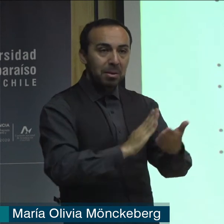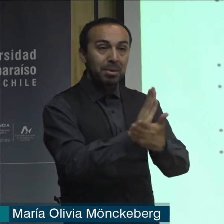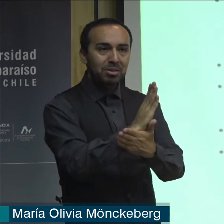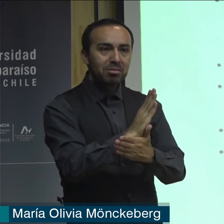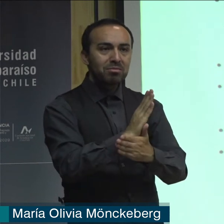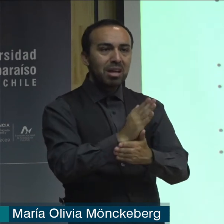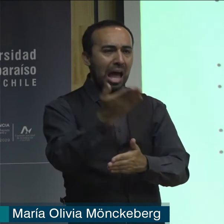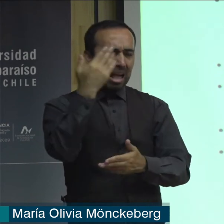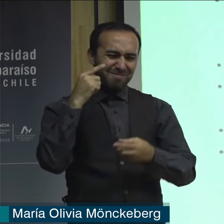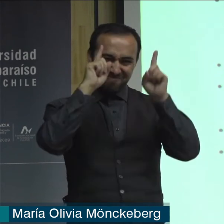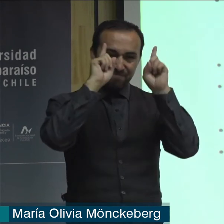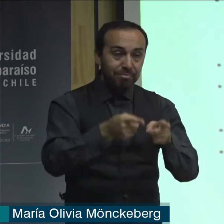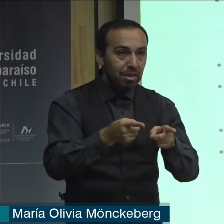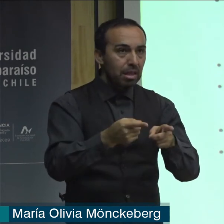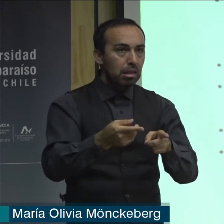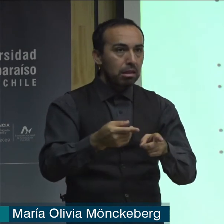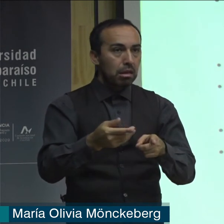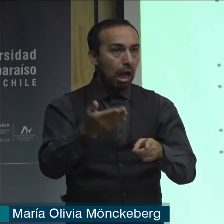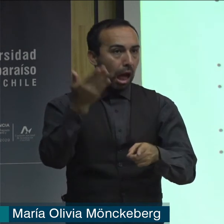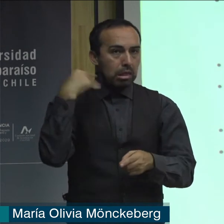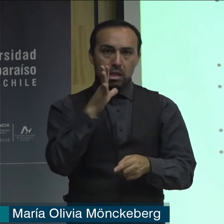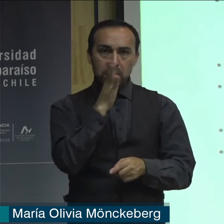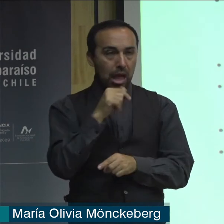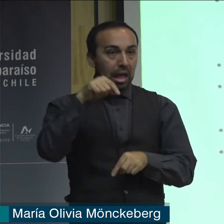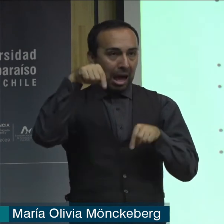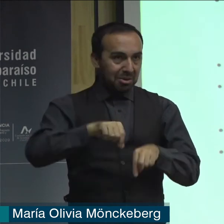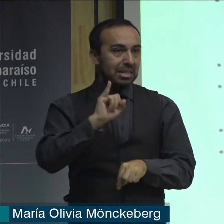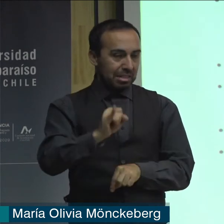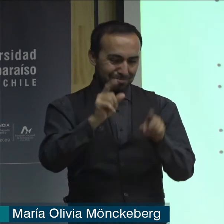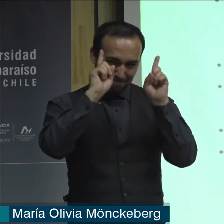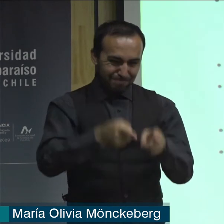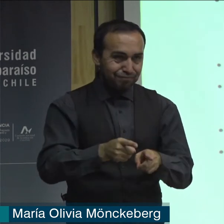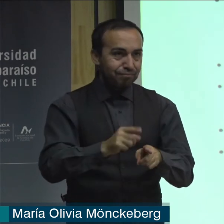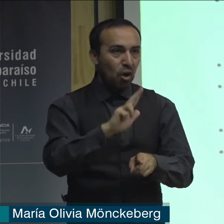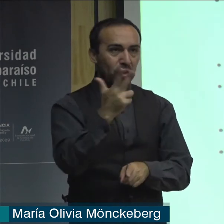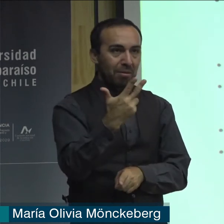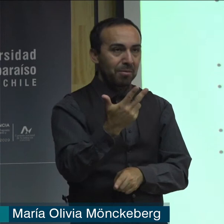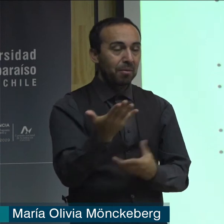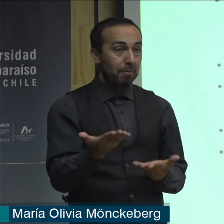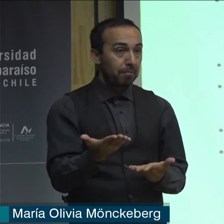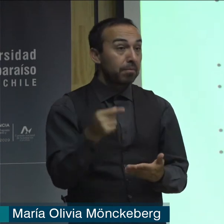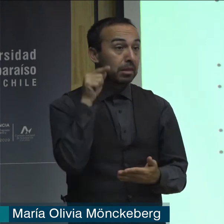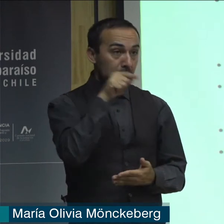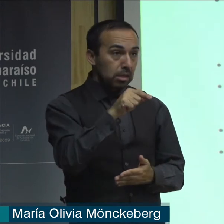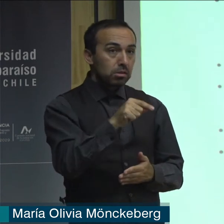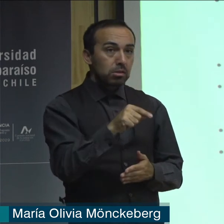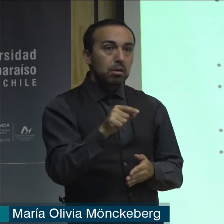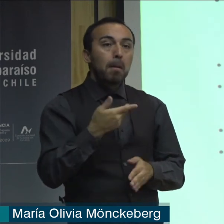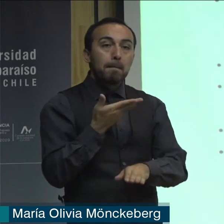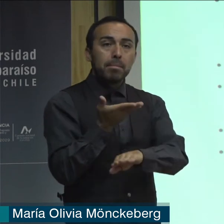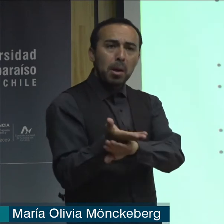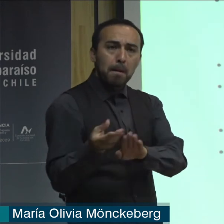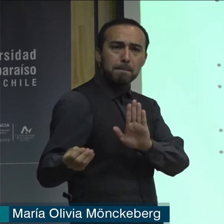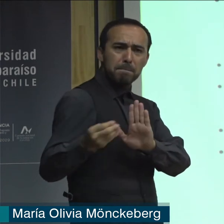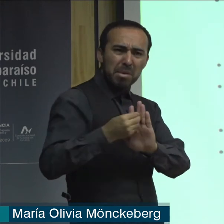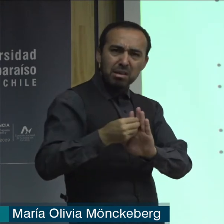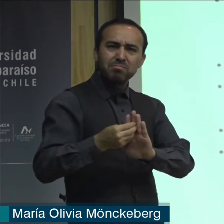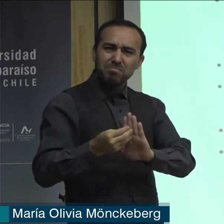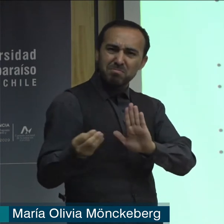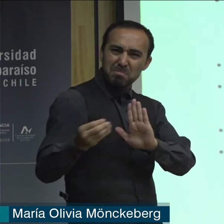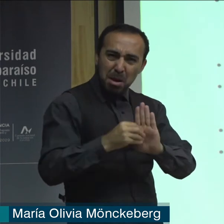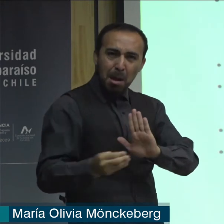obligatorio antes no lo era y esto implicó también mayor presión por el acceso a las